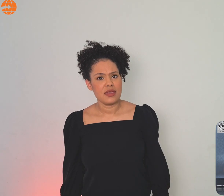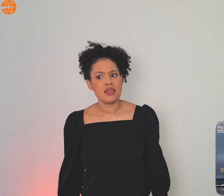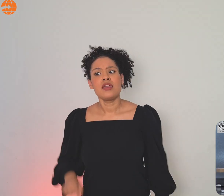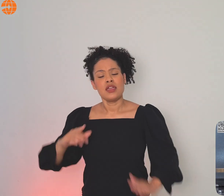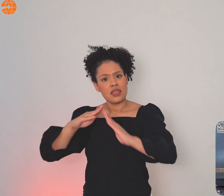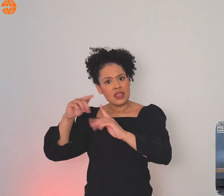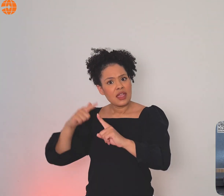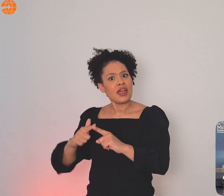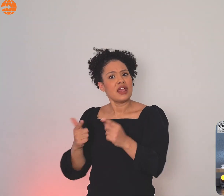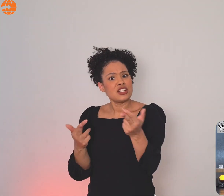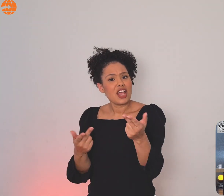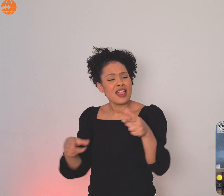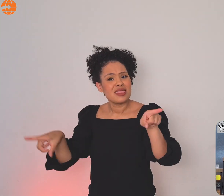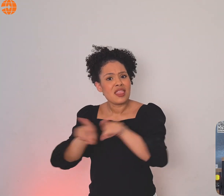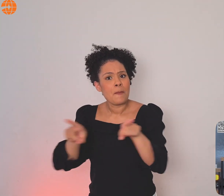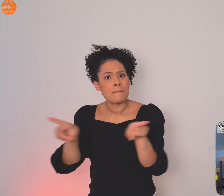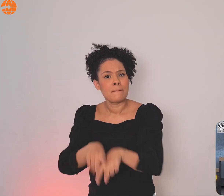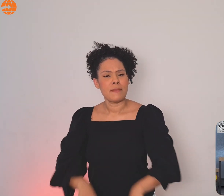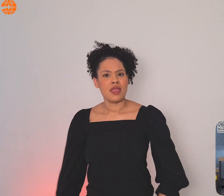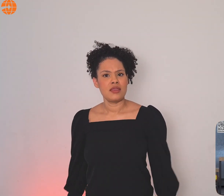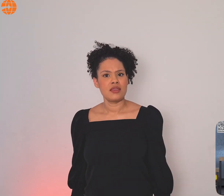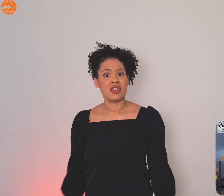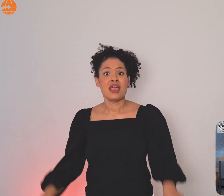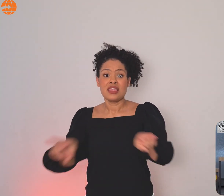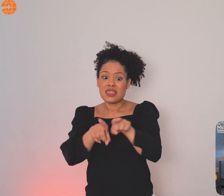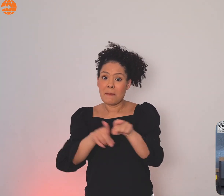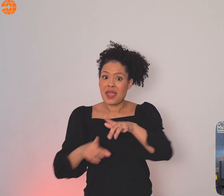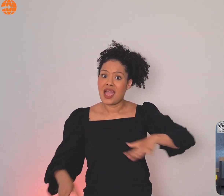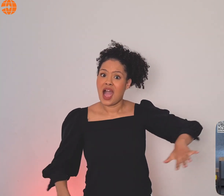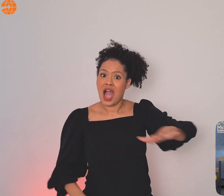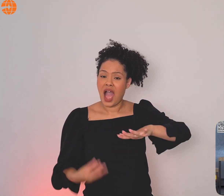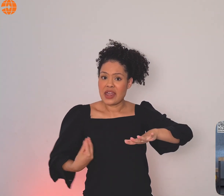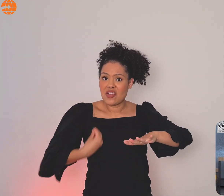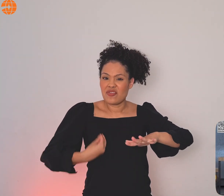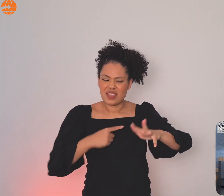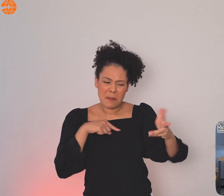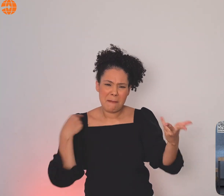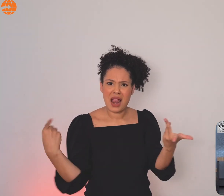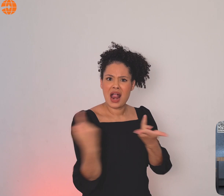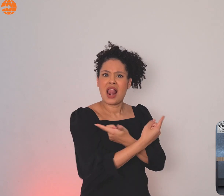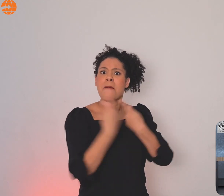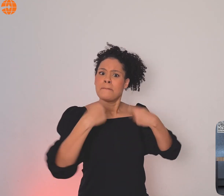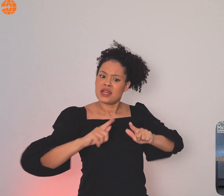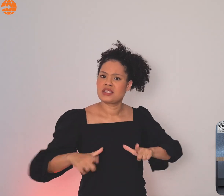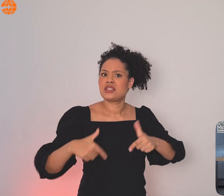pegue essa visão e implemente nas outras coisas da sua vida.